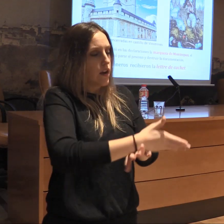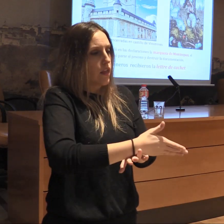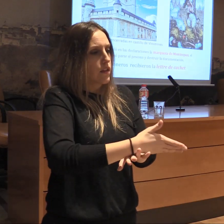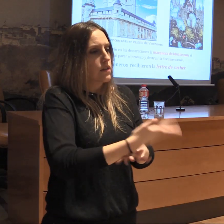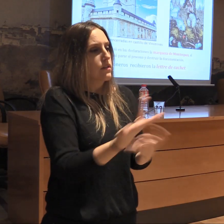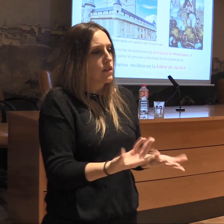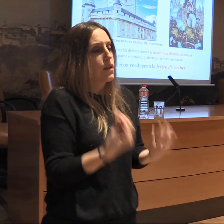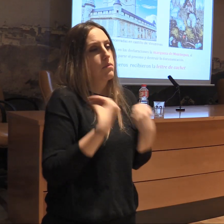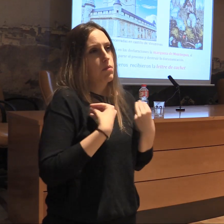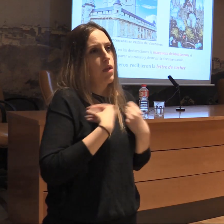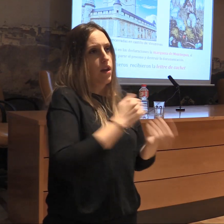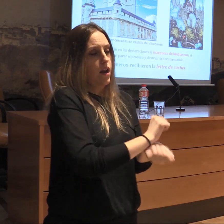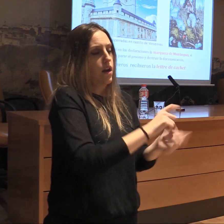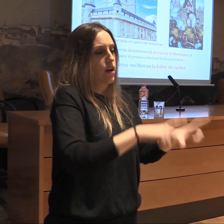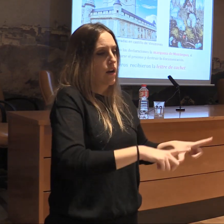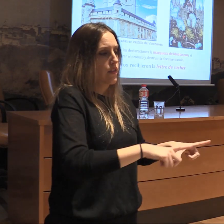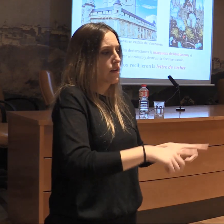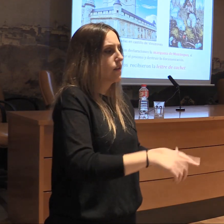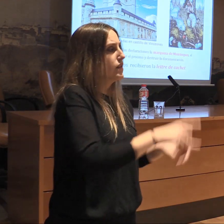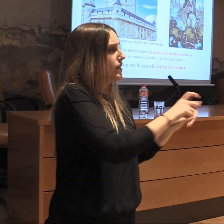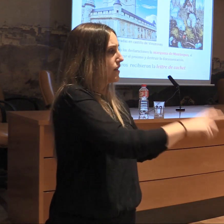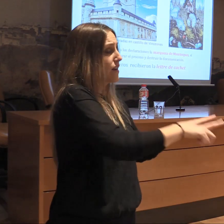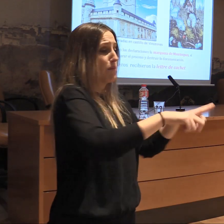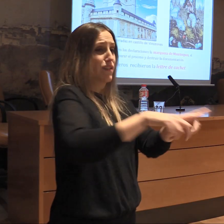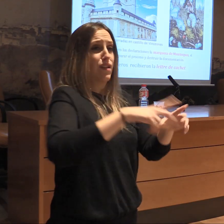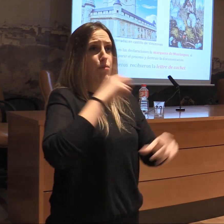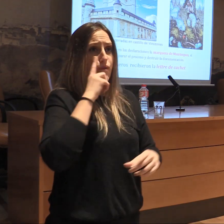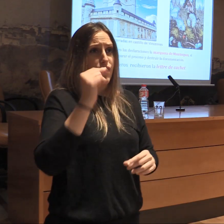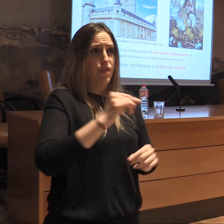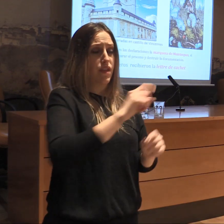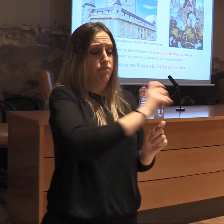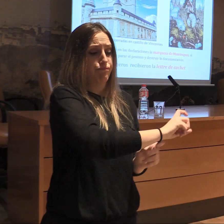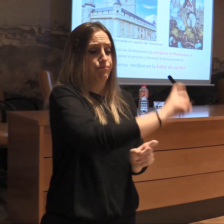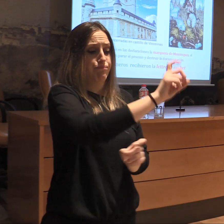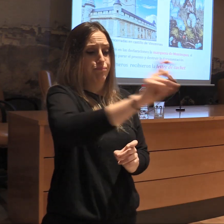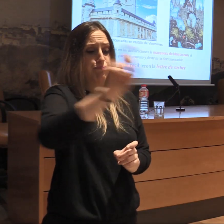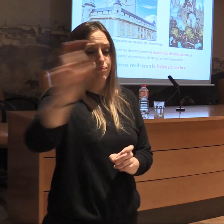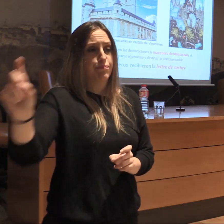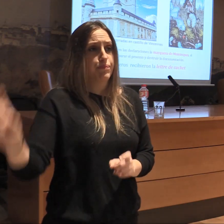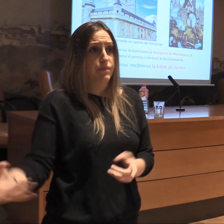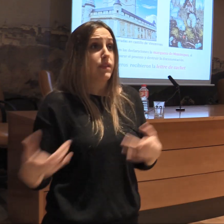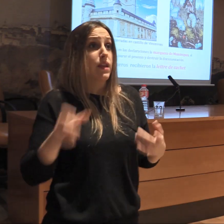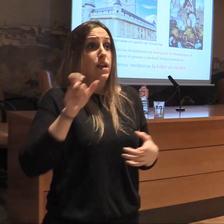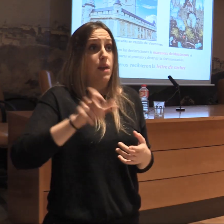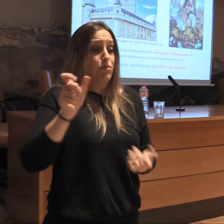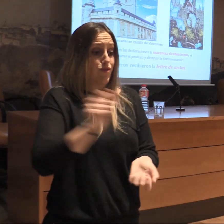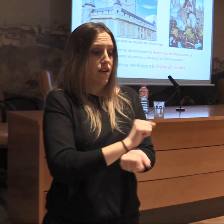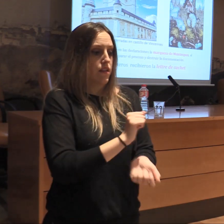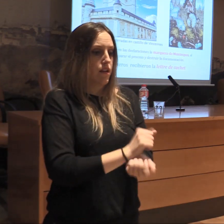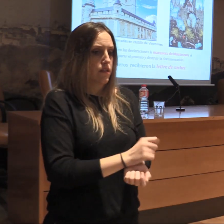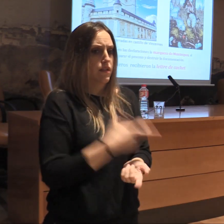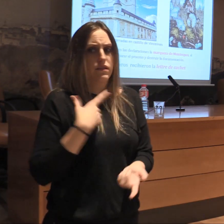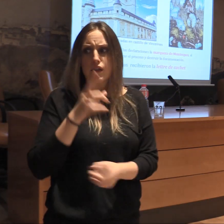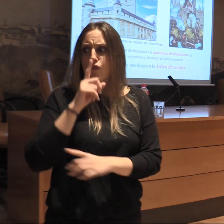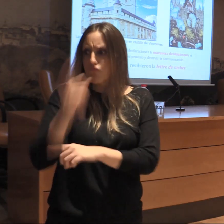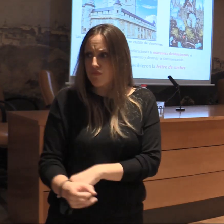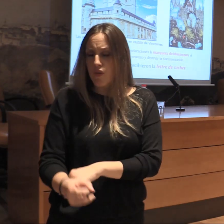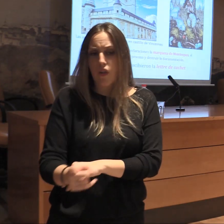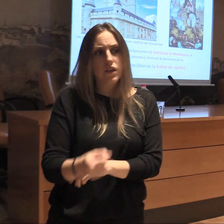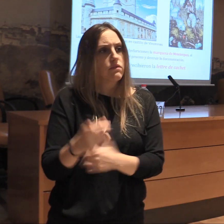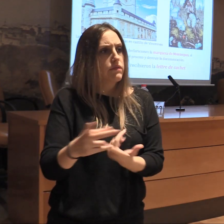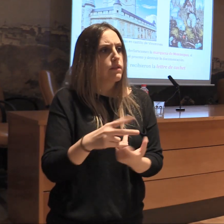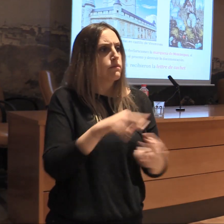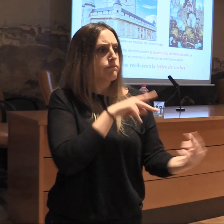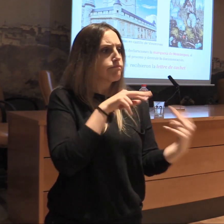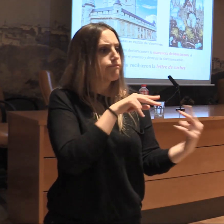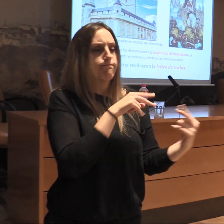las distintas cárceles repartidas por toda Francia. Los carceleros tenían órdenes terminantes de no hablar